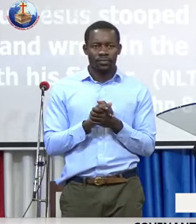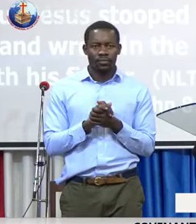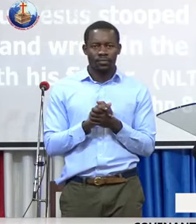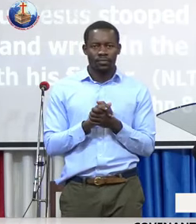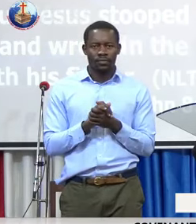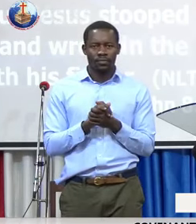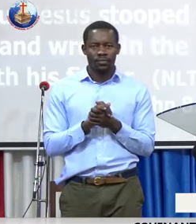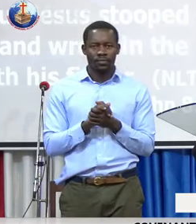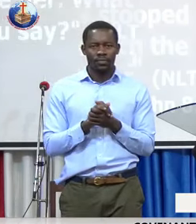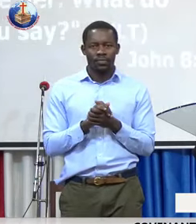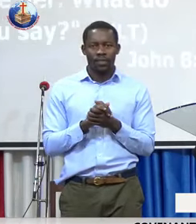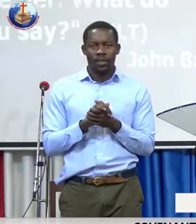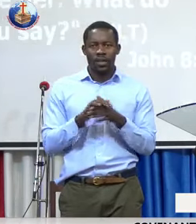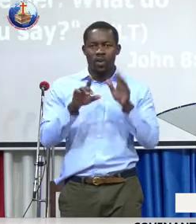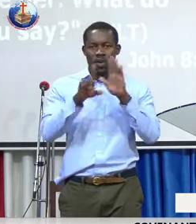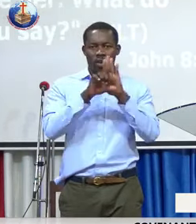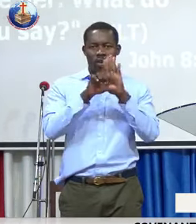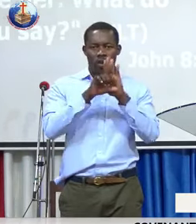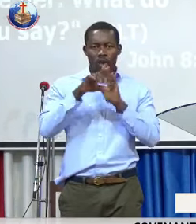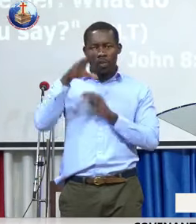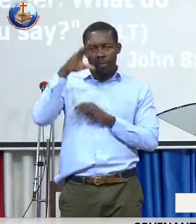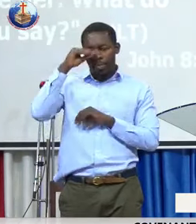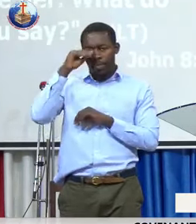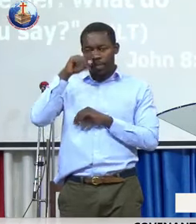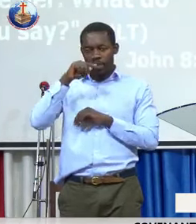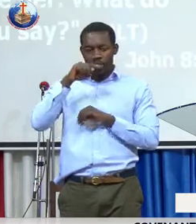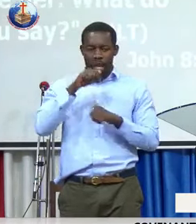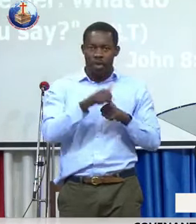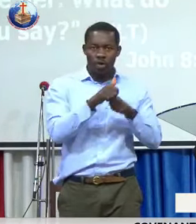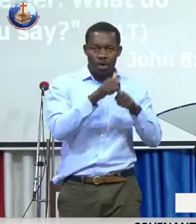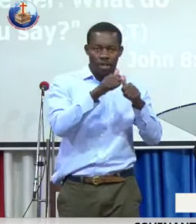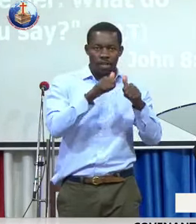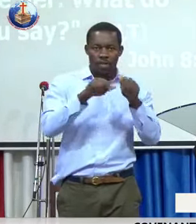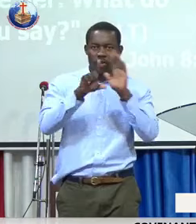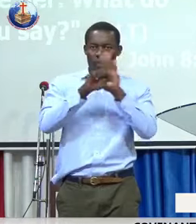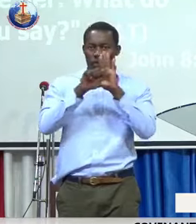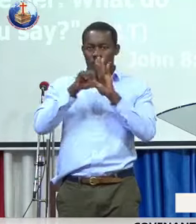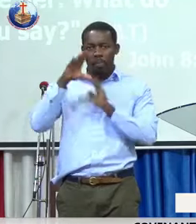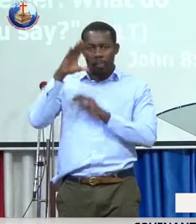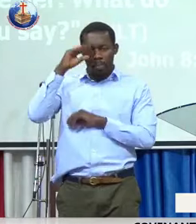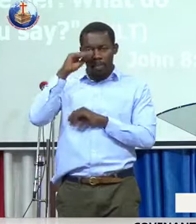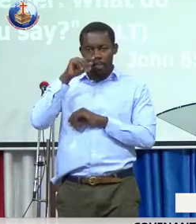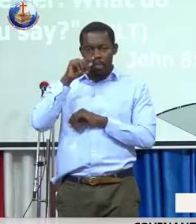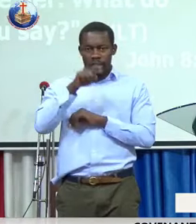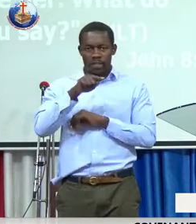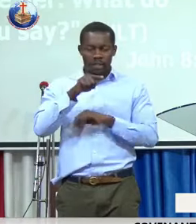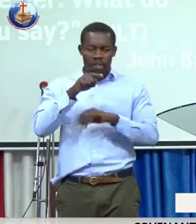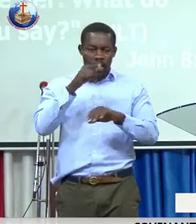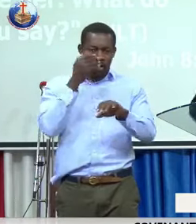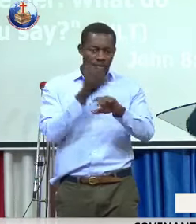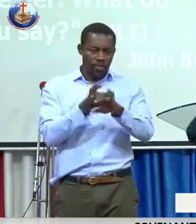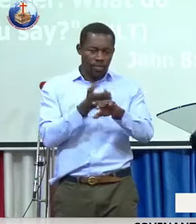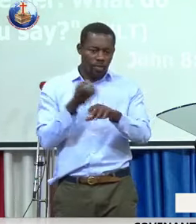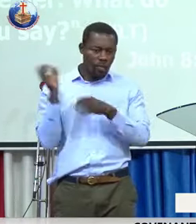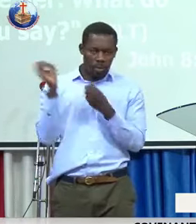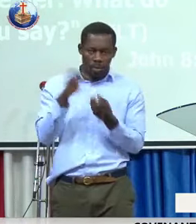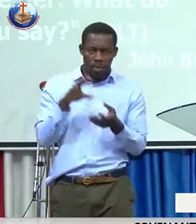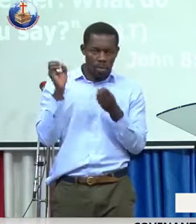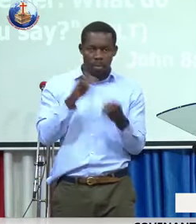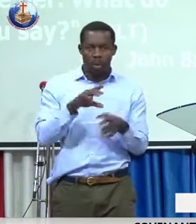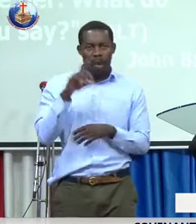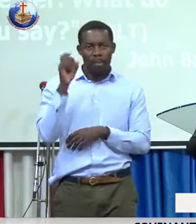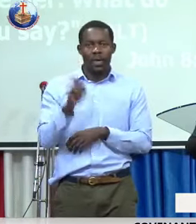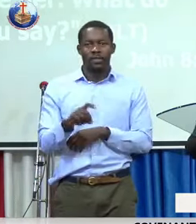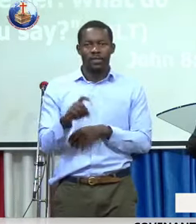law of Moses. Ilikuwa sheria ya Musa. And according to the law of Moses, na kulingana sheria ya Musa, she was supposed to be stoned. Alifaa kupigwa mawe. Verse 5,